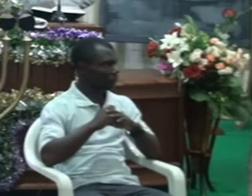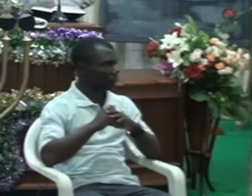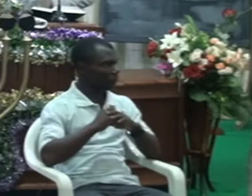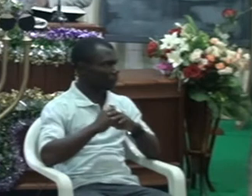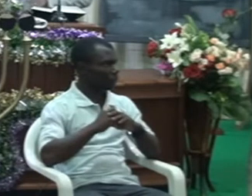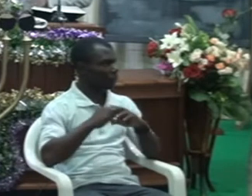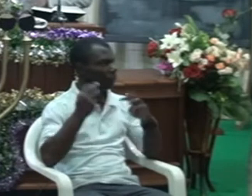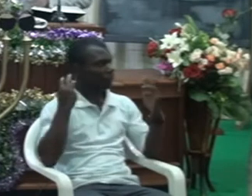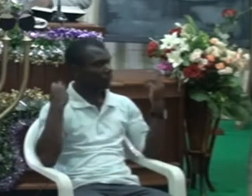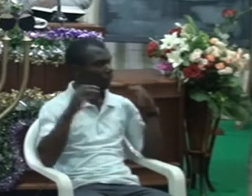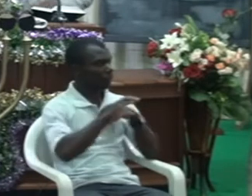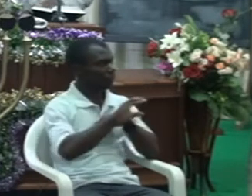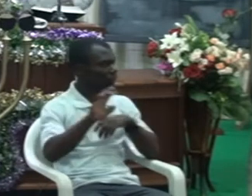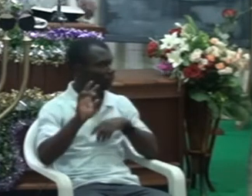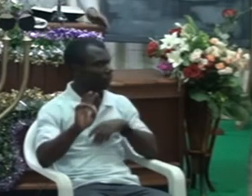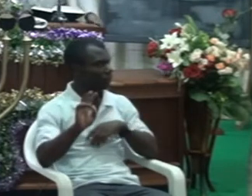Marc 7, verset